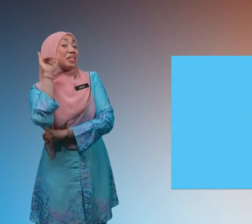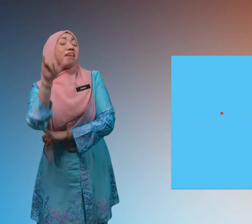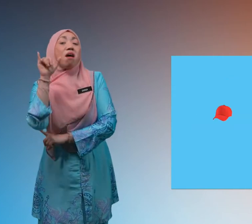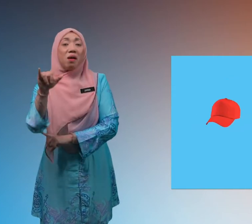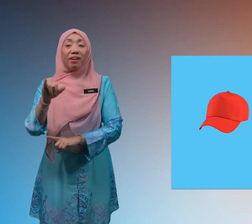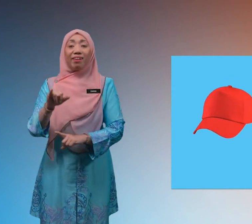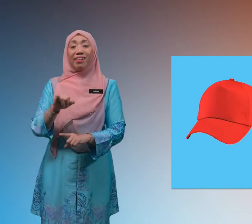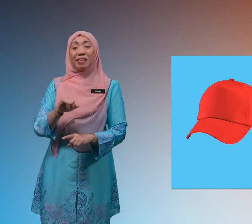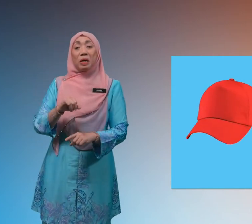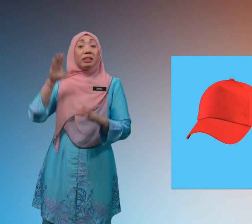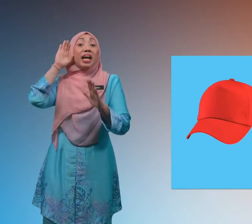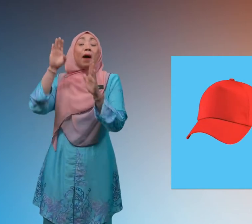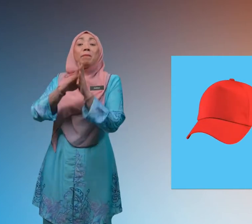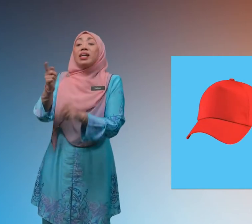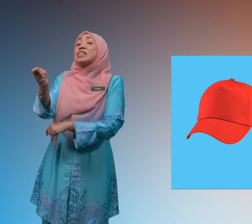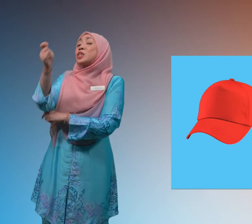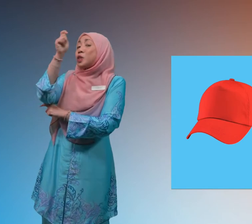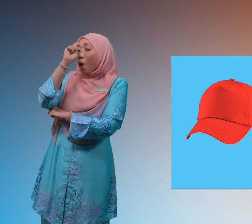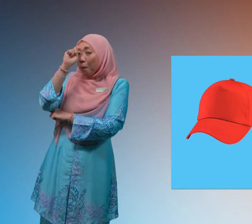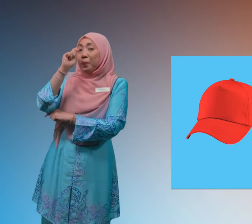Ya, gambar topi.